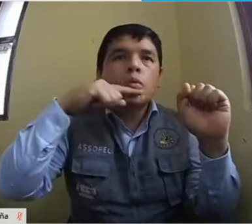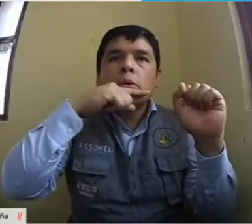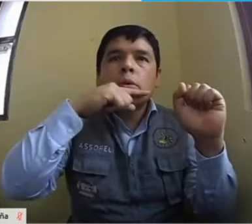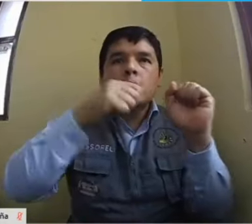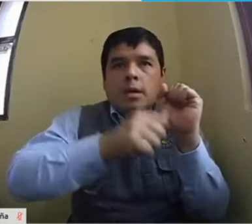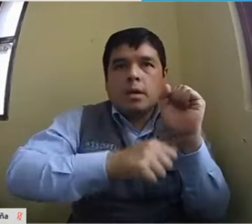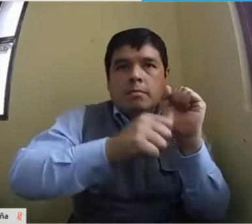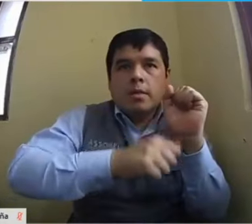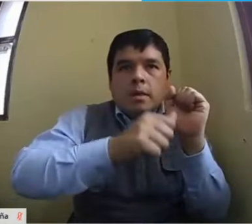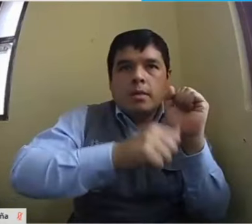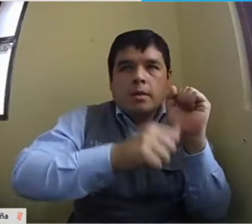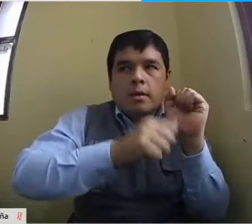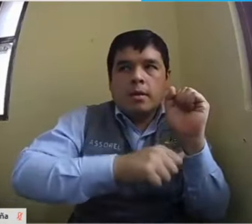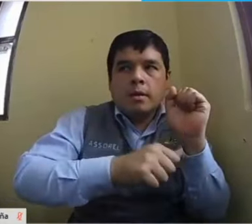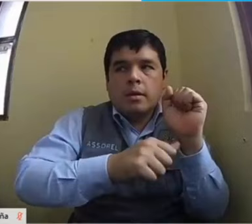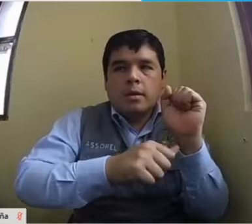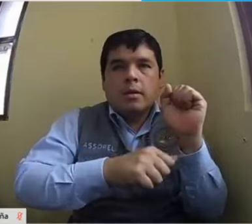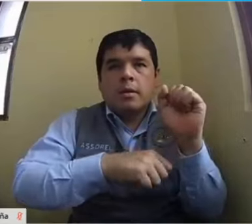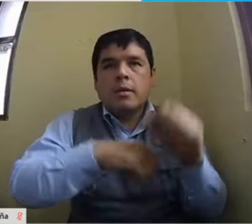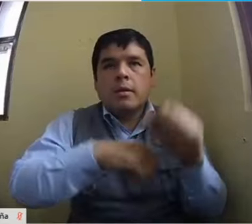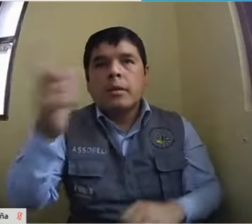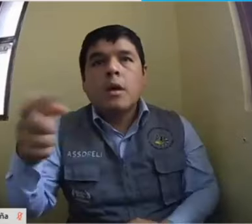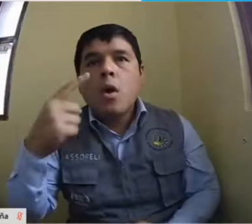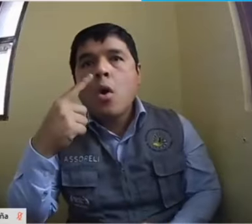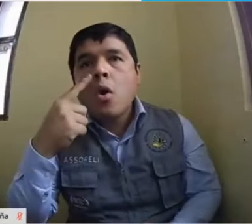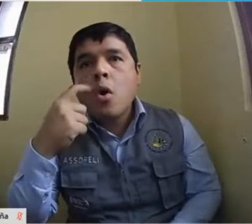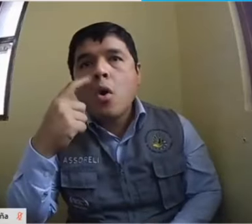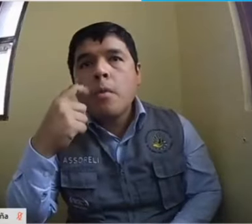la seña de mujer y el pulgar en la otra mano con las venas.